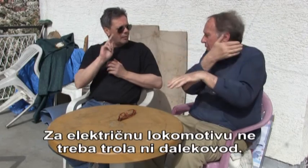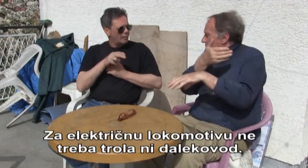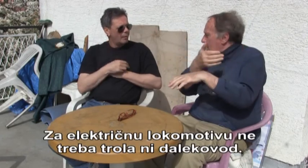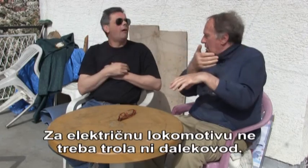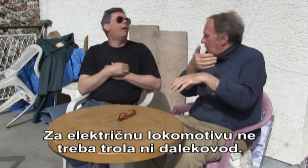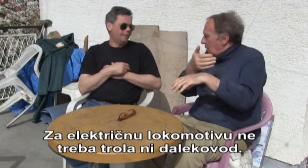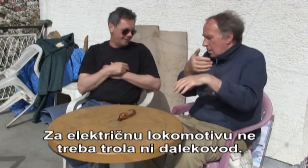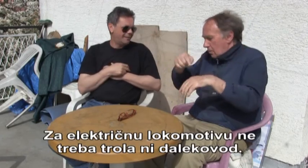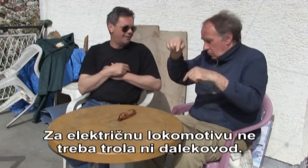Aha.